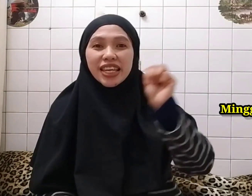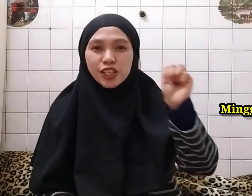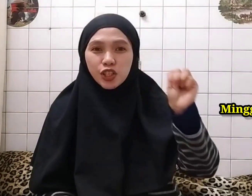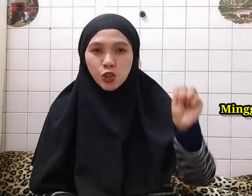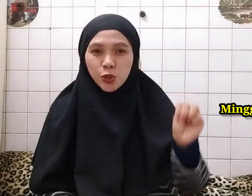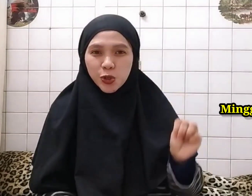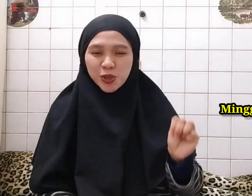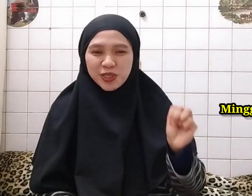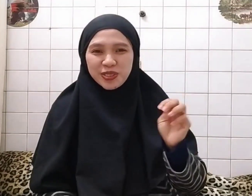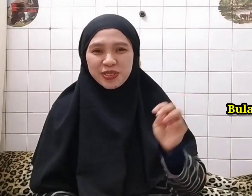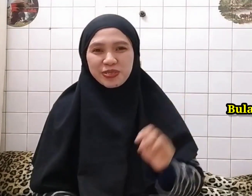minggu,